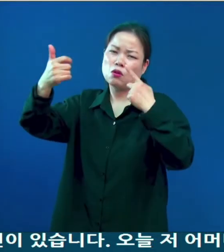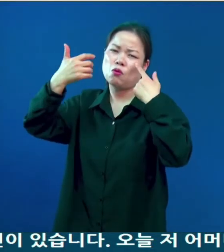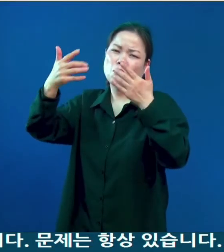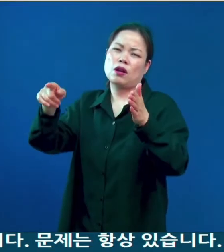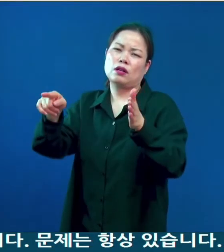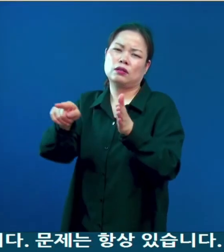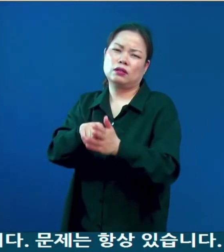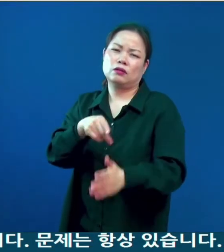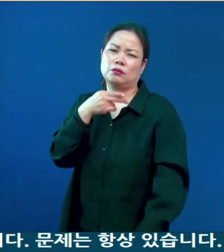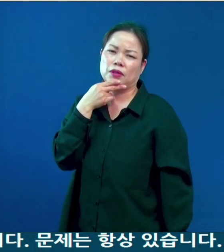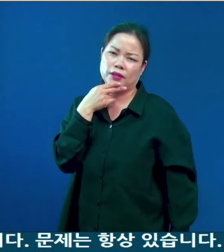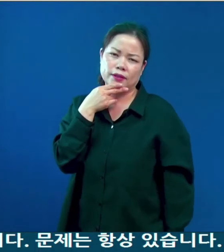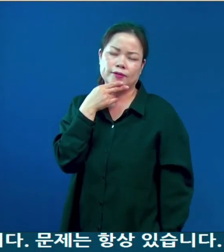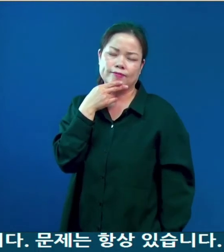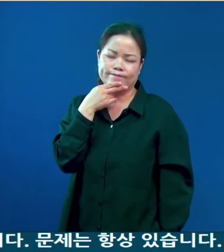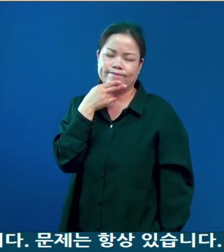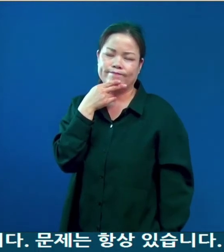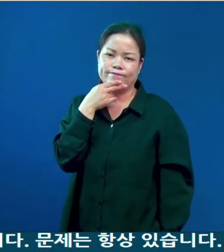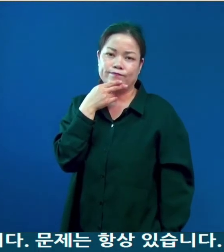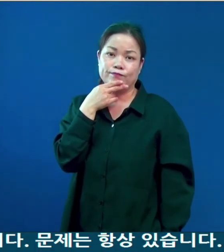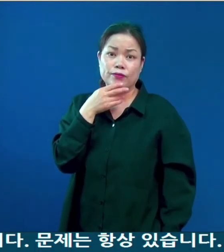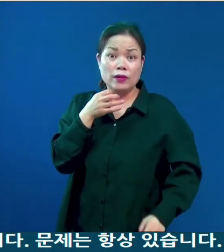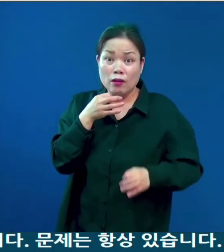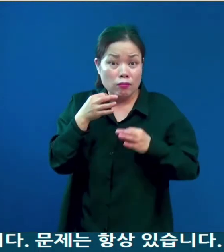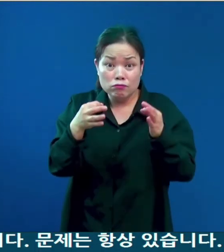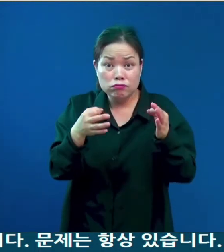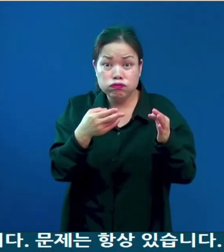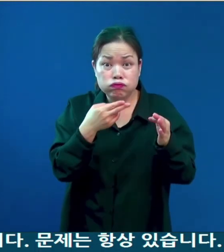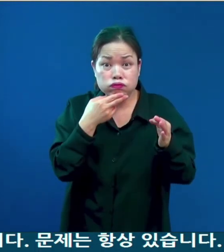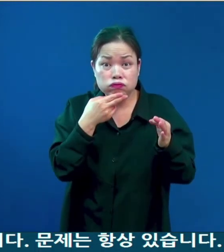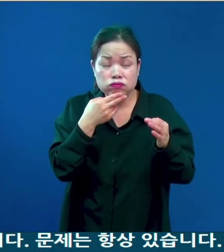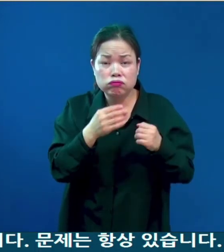확신이 부재하다. 애쓰지 않아요.